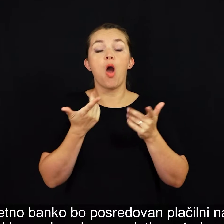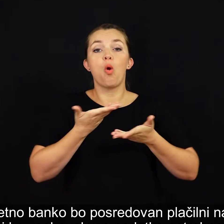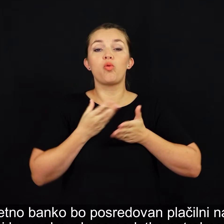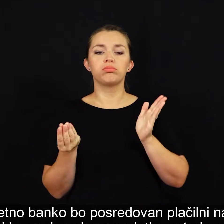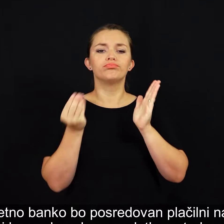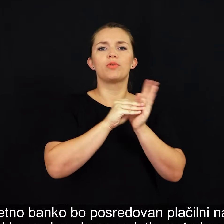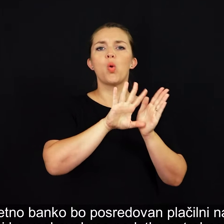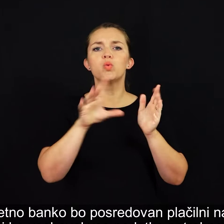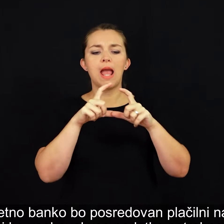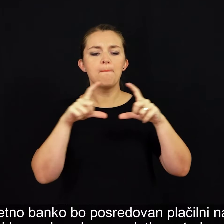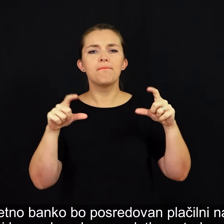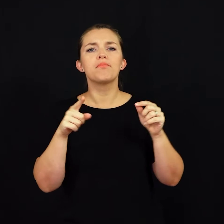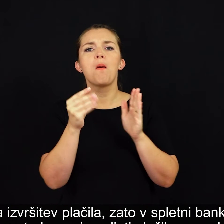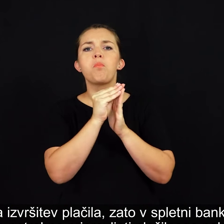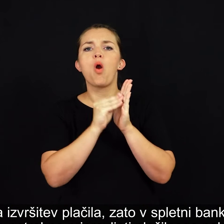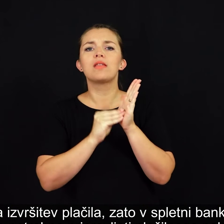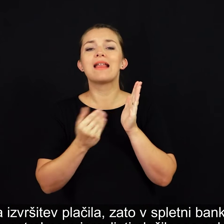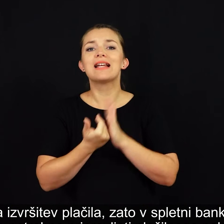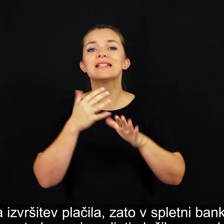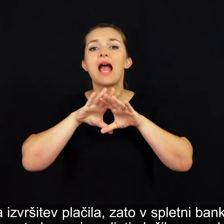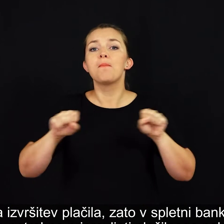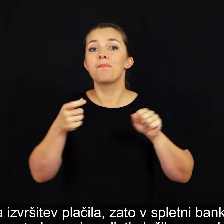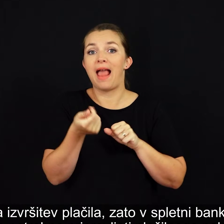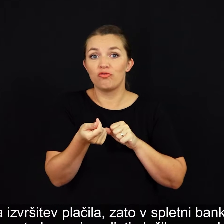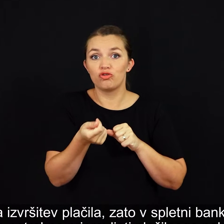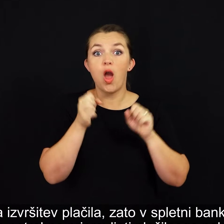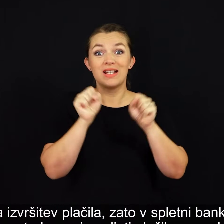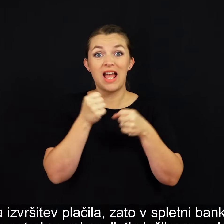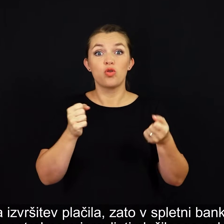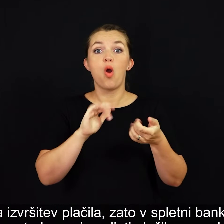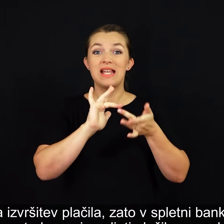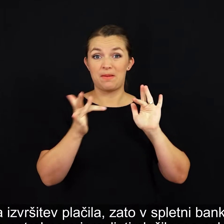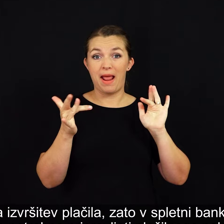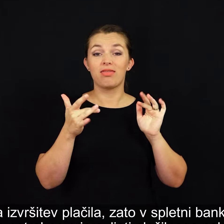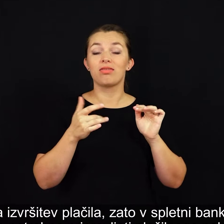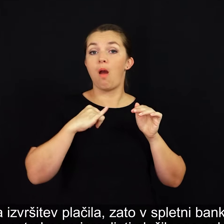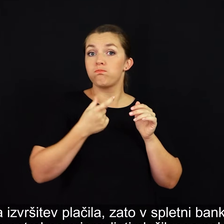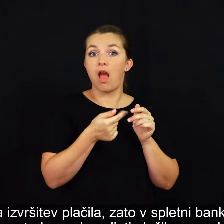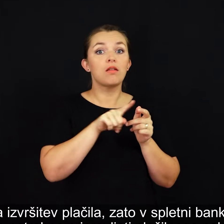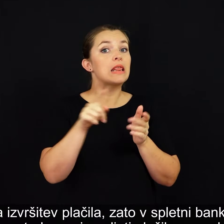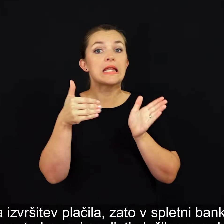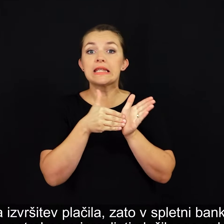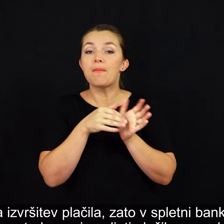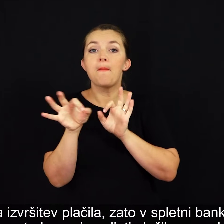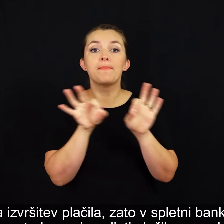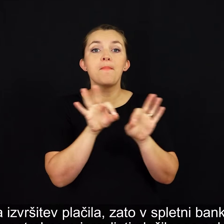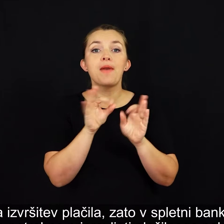vse podatke potrebne za izvršitev plačila, zato v spletni banki ne bo potrebno pripravljati